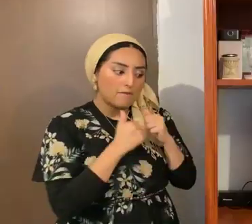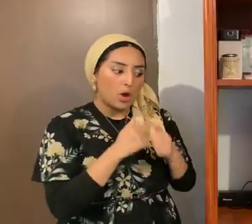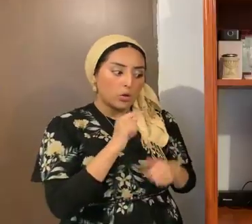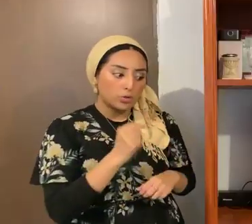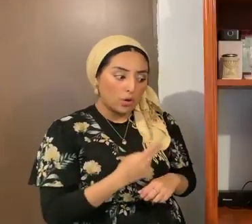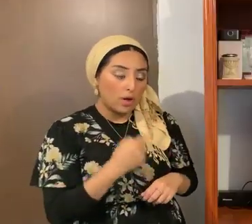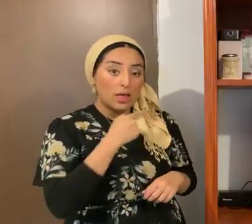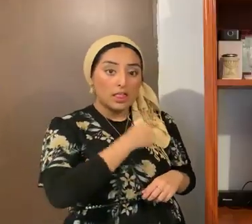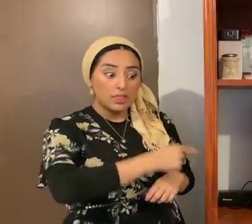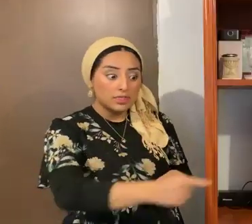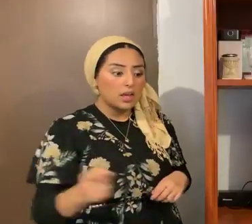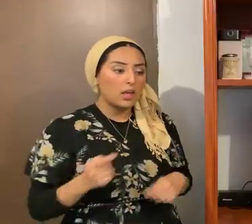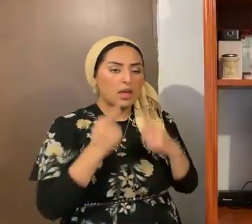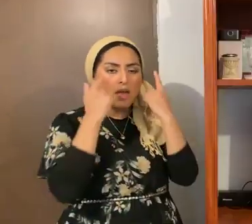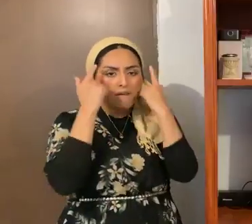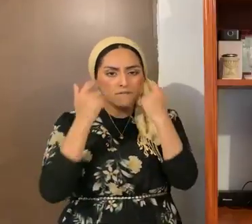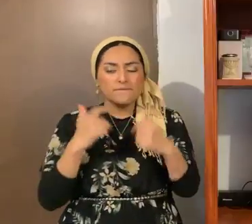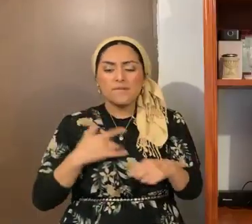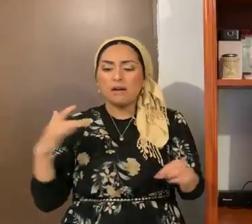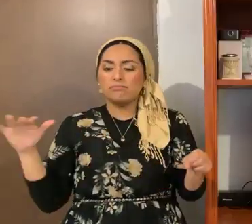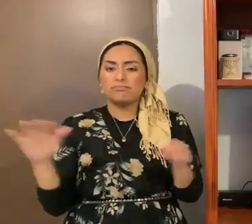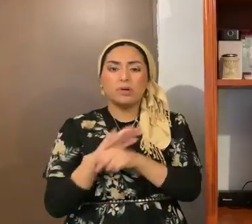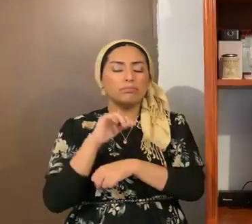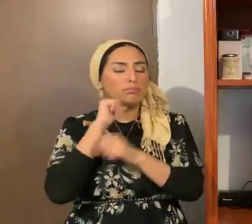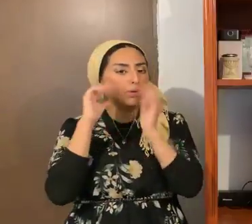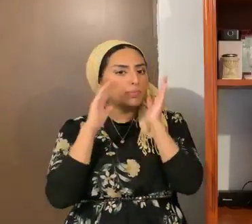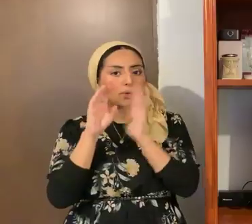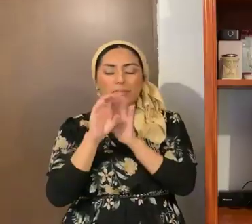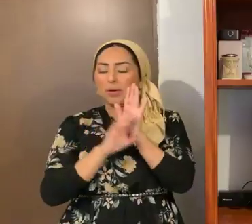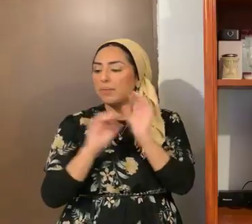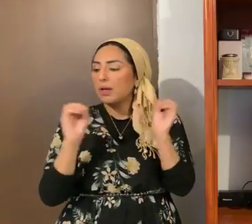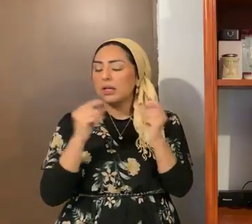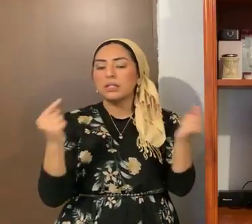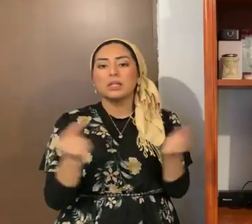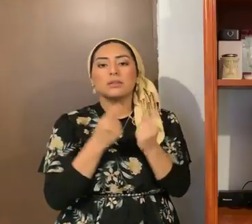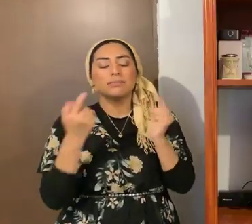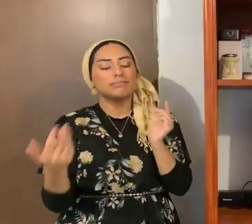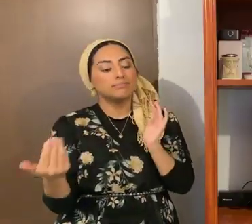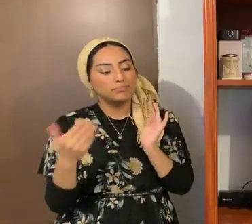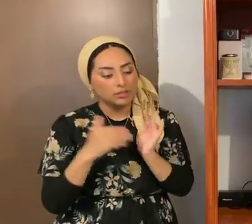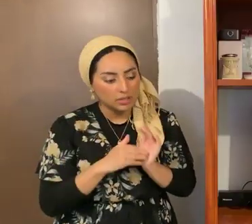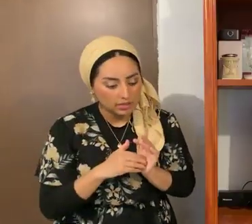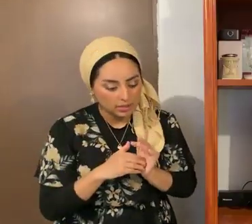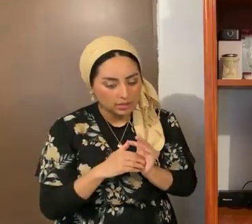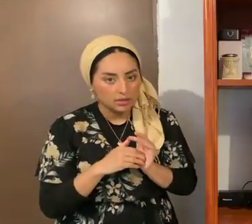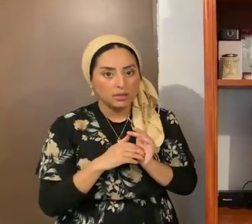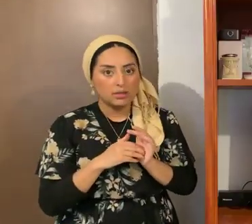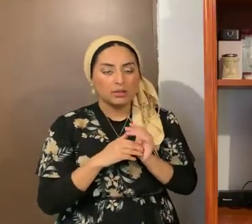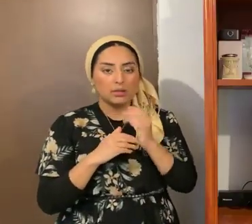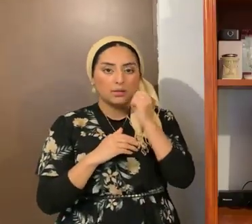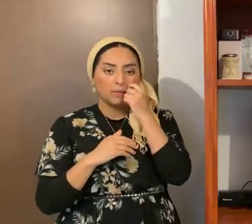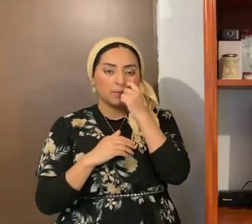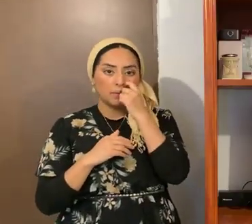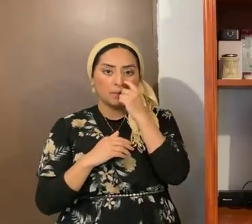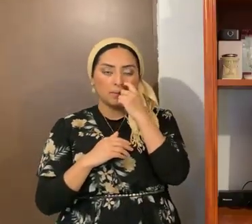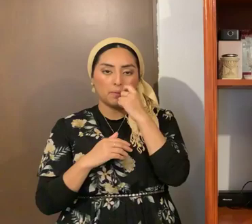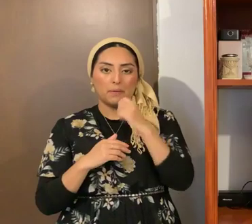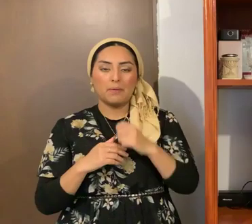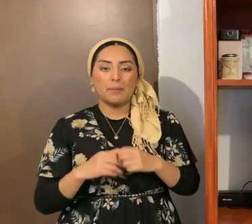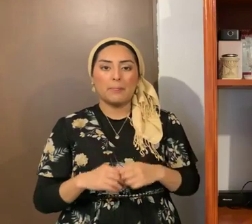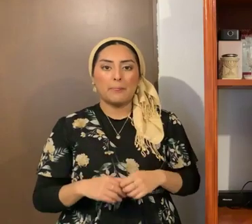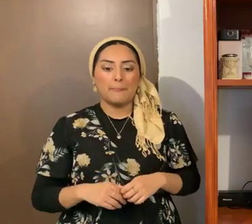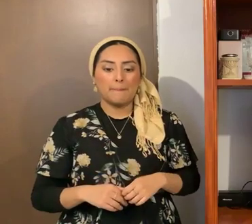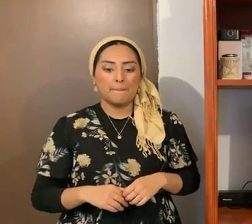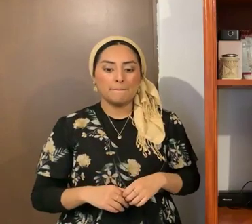mas ellos se llenaron de soberbia, y no oyeron tus mandamientos, sino que pecaron contra tus juicios, los cuales, si el hombre hiciere, en ellos